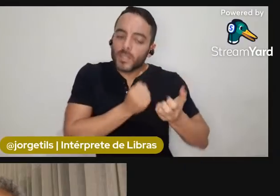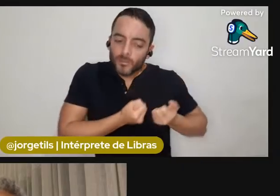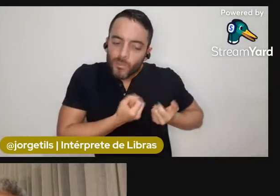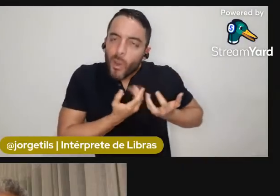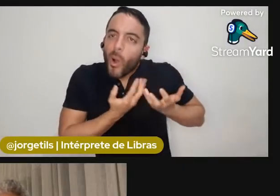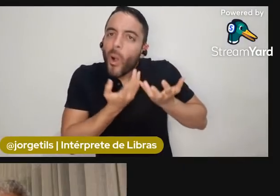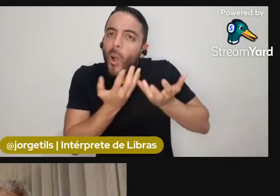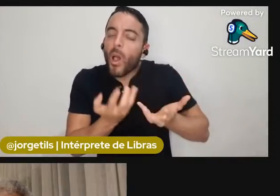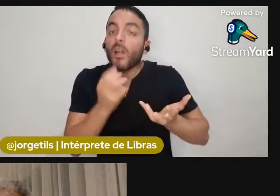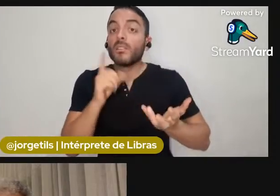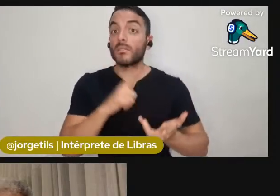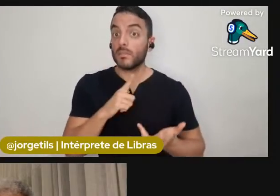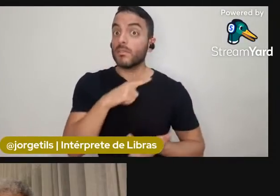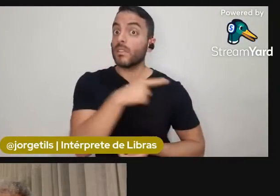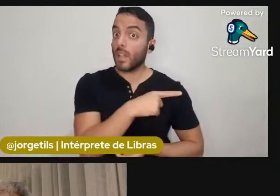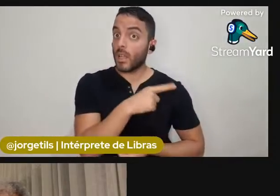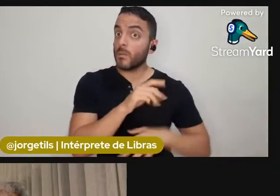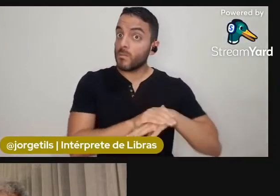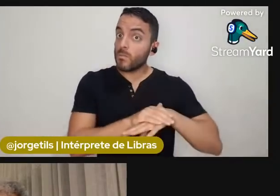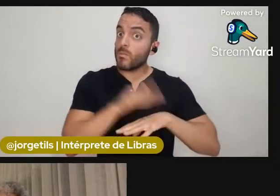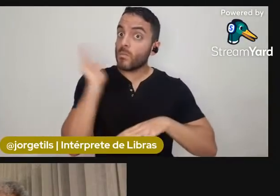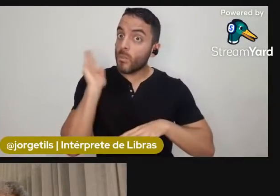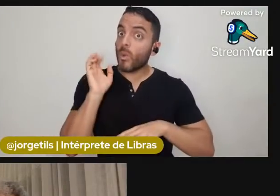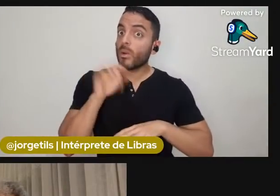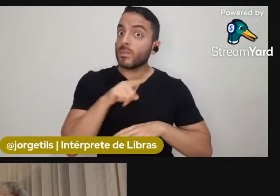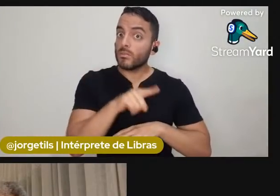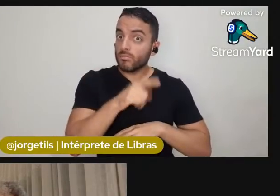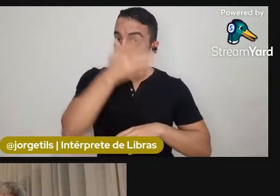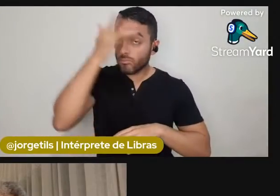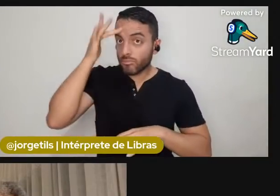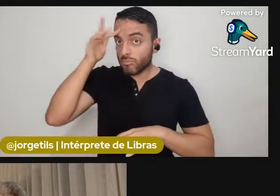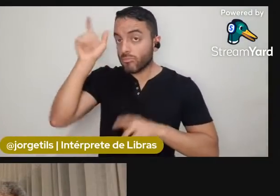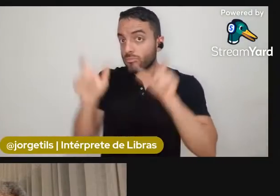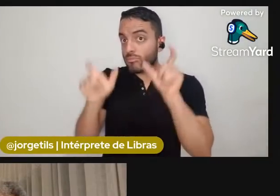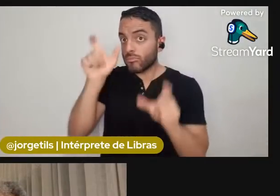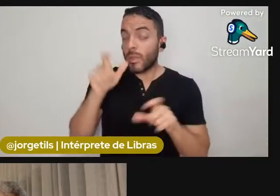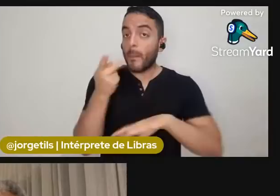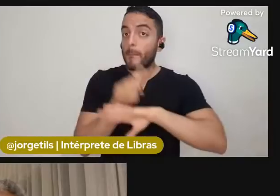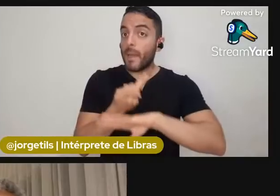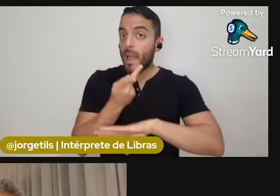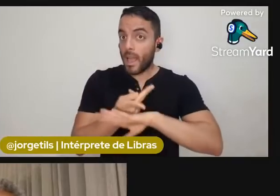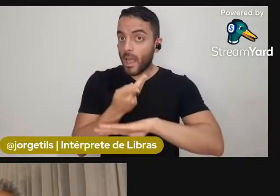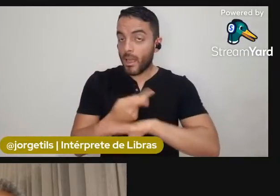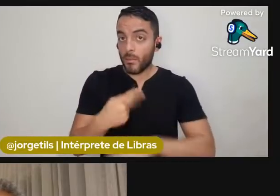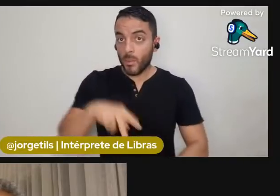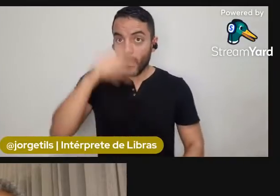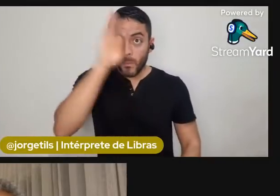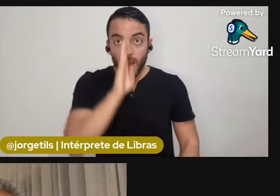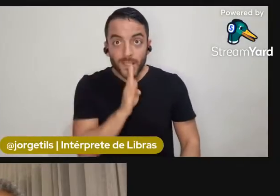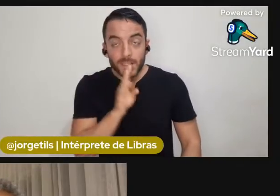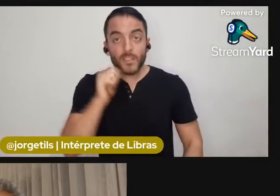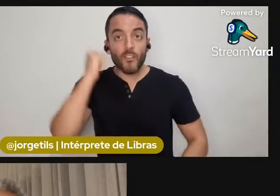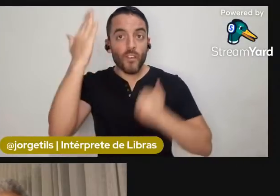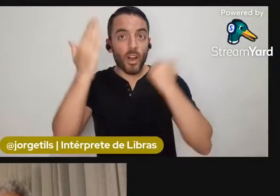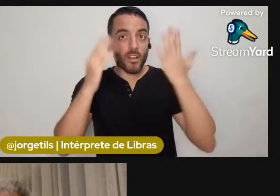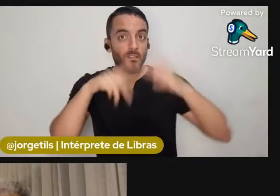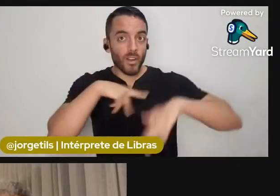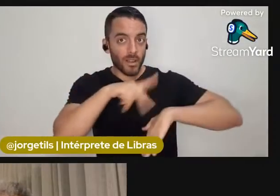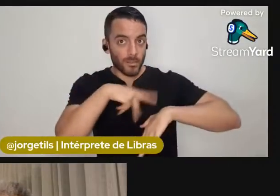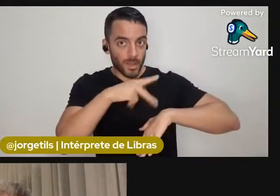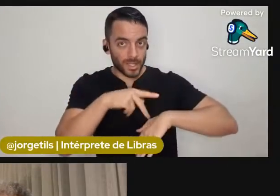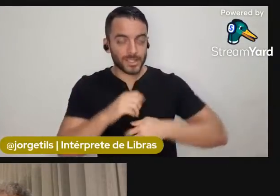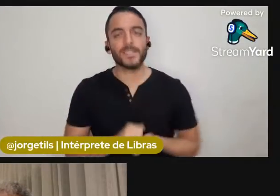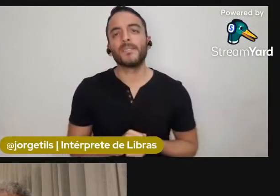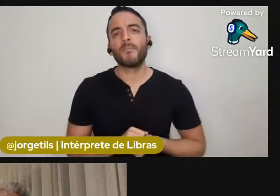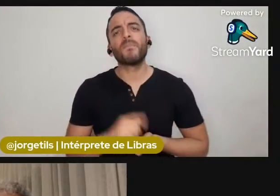contemplado por muitas entidades e personalidades e tem recebido muitos prêmios, tanto no Brasil quanto no exterior. Ele já tem mais de 69